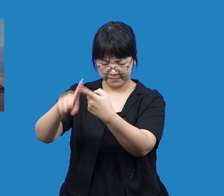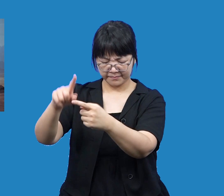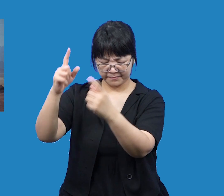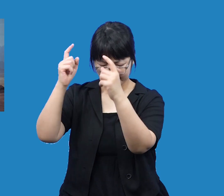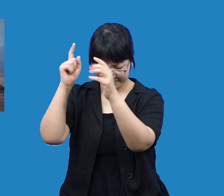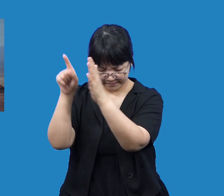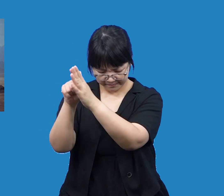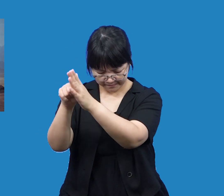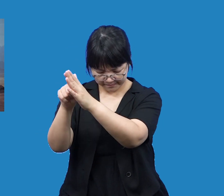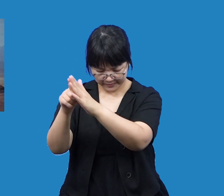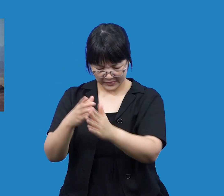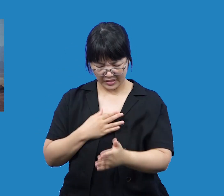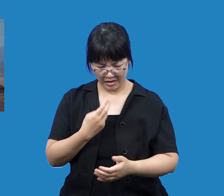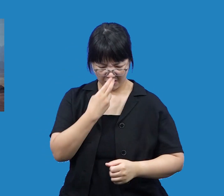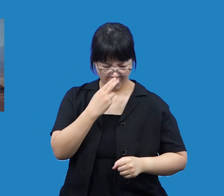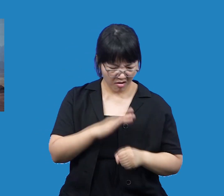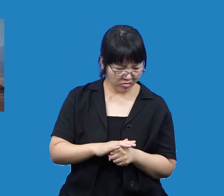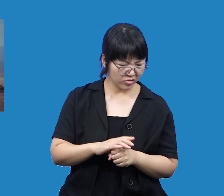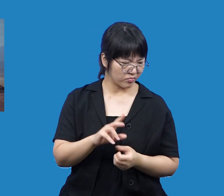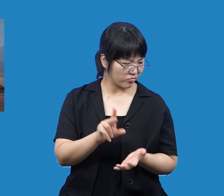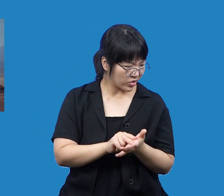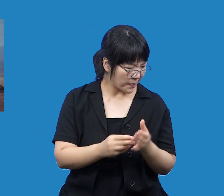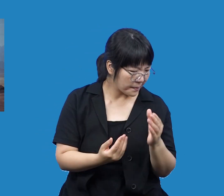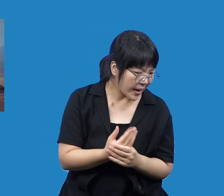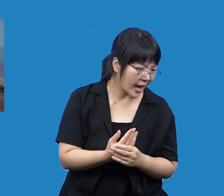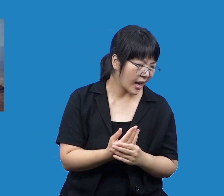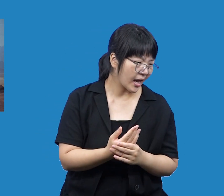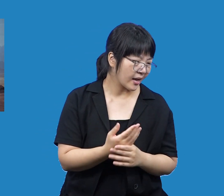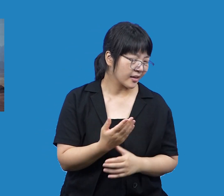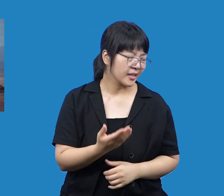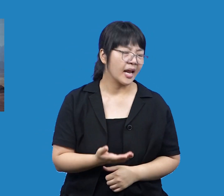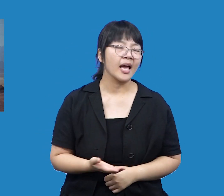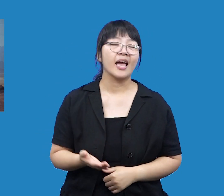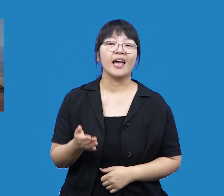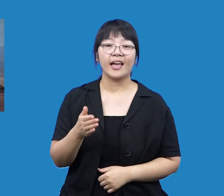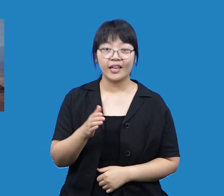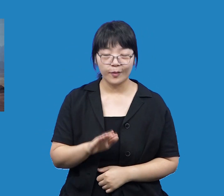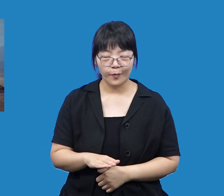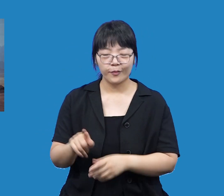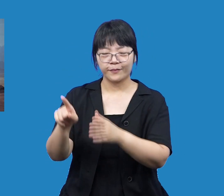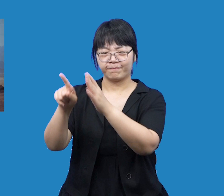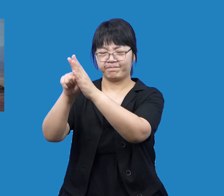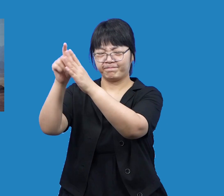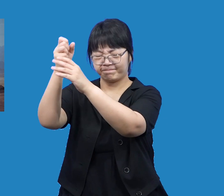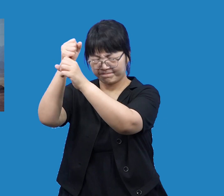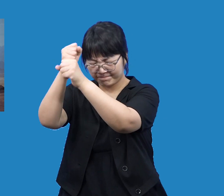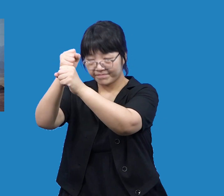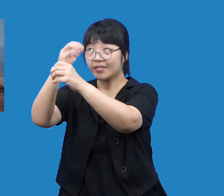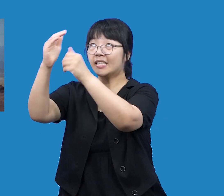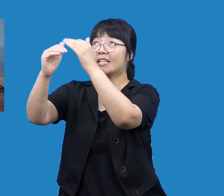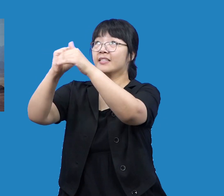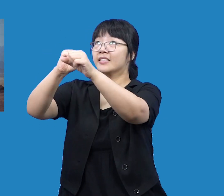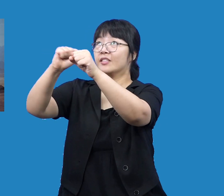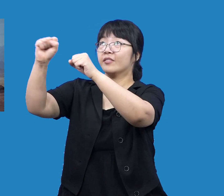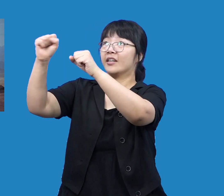억울할 때에도 그분을 변화없이 신뢰하고 하나님의 일하심을 지켜보는 일이 아니겠습니까?